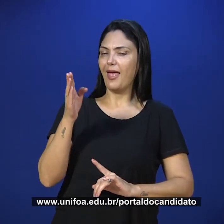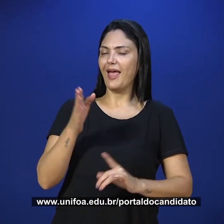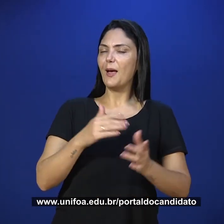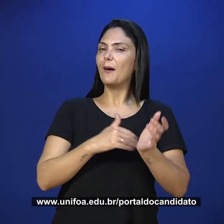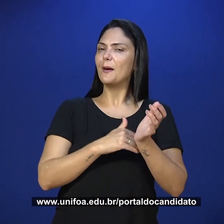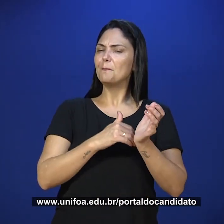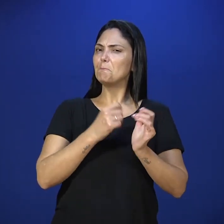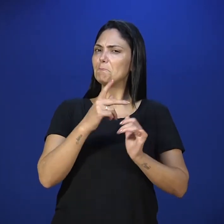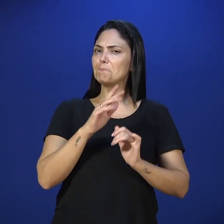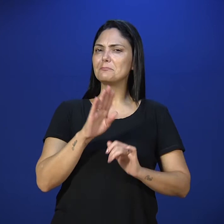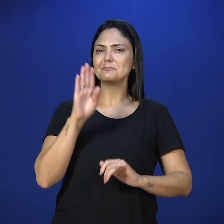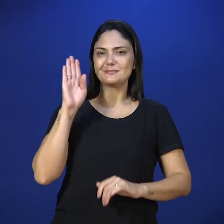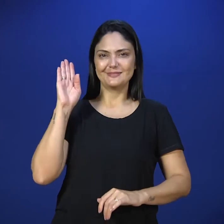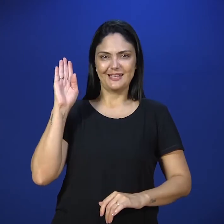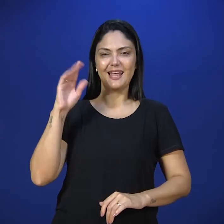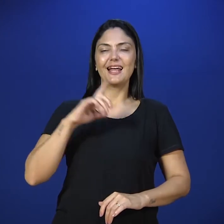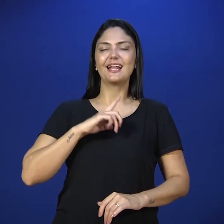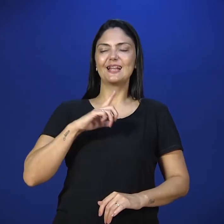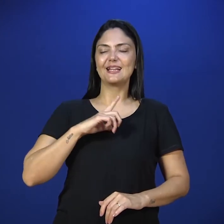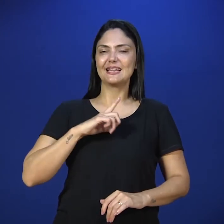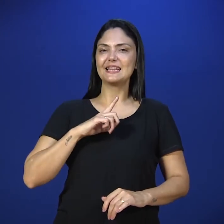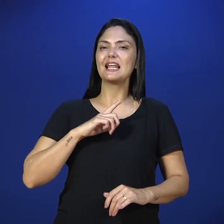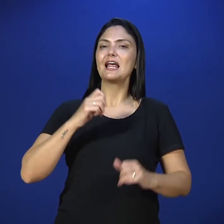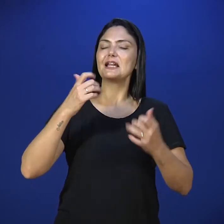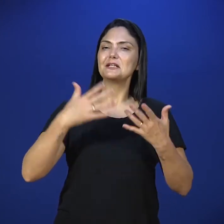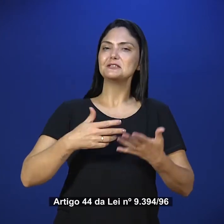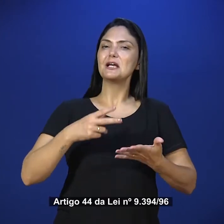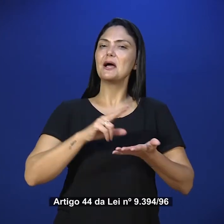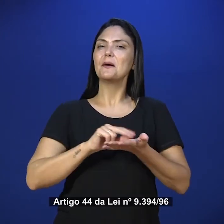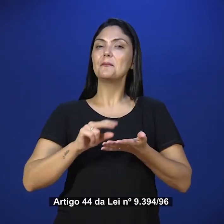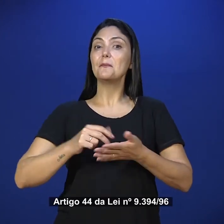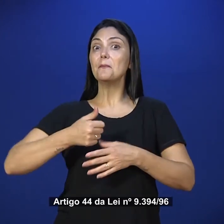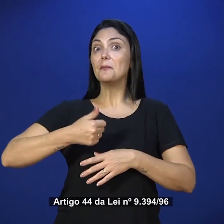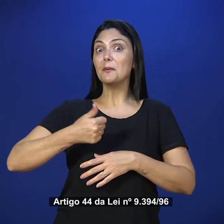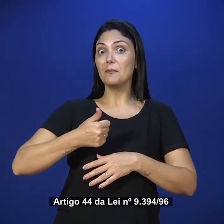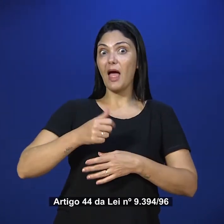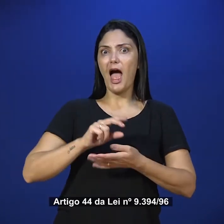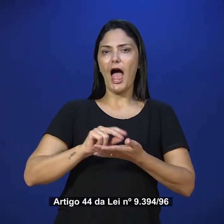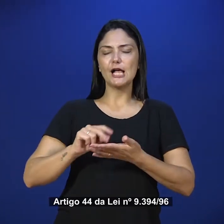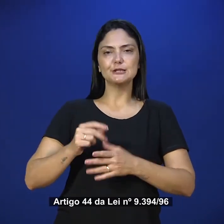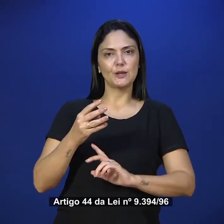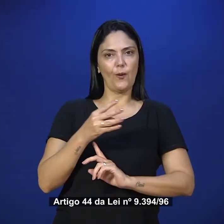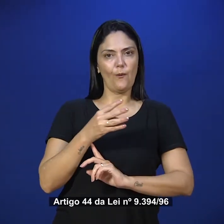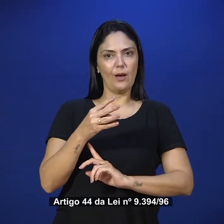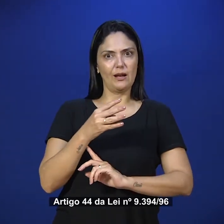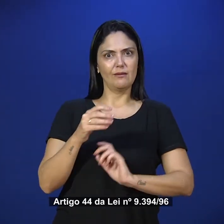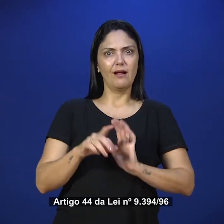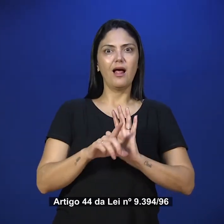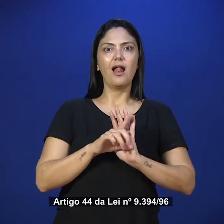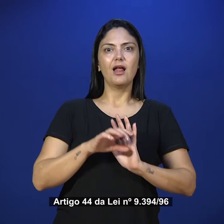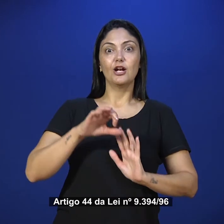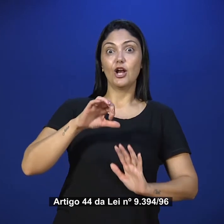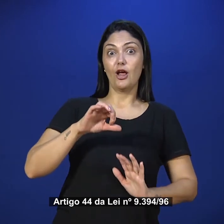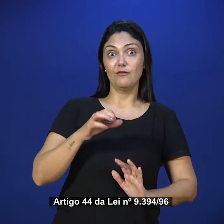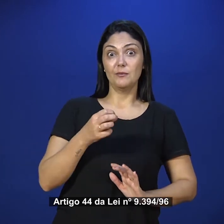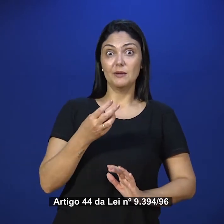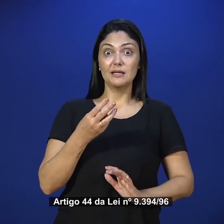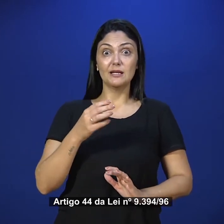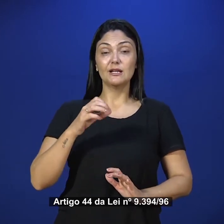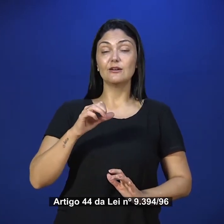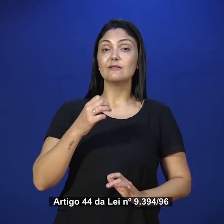www.unifoa.edu.br/portal do candidato, conforme disposto no parágrafo 1º do artigo 44 da Lei nº